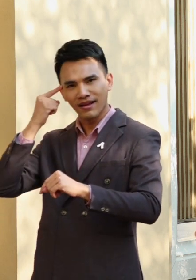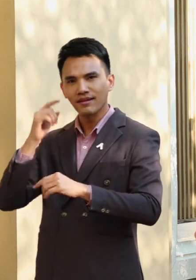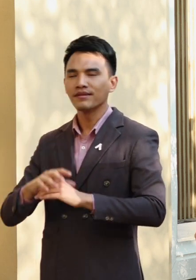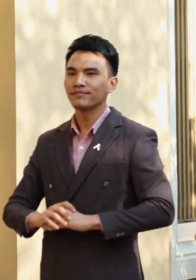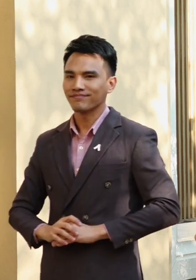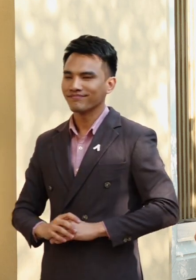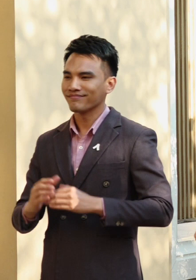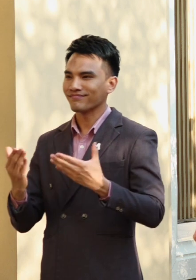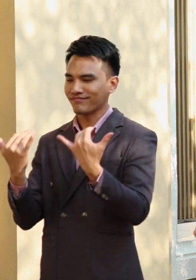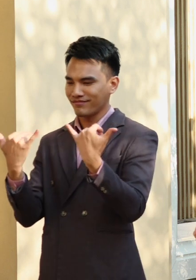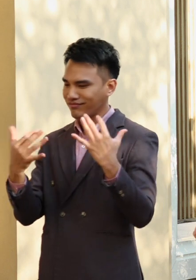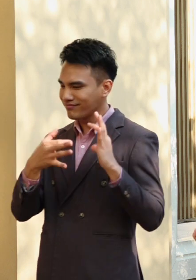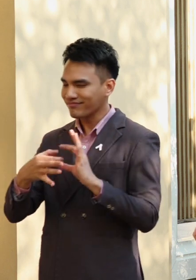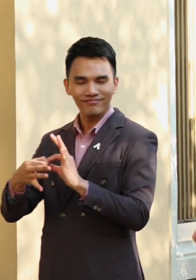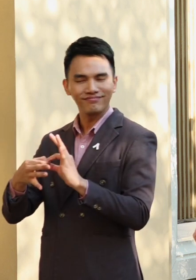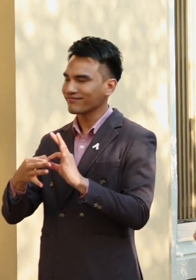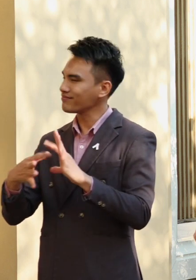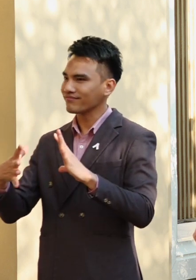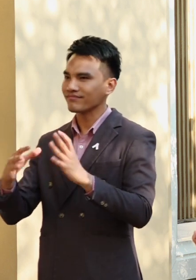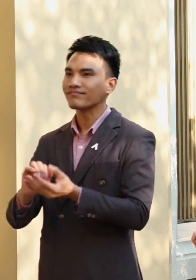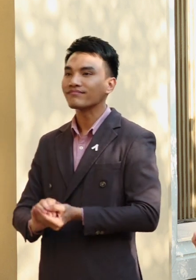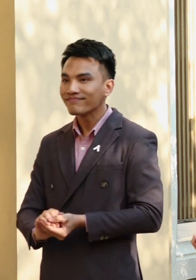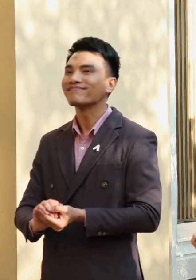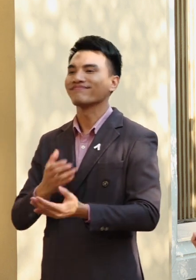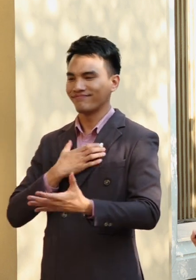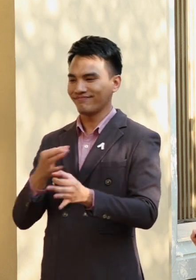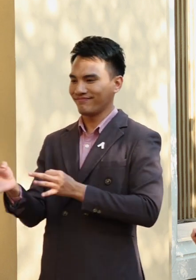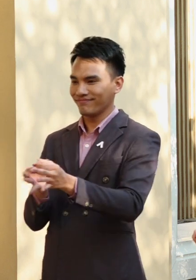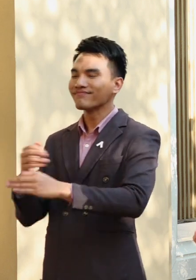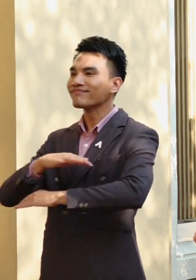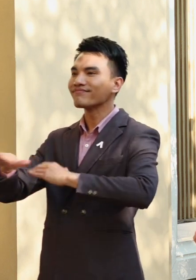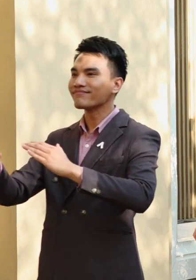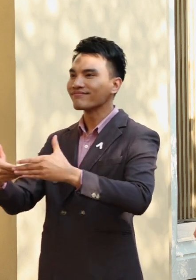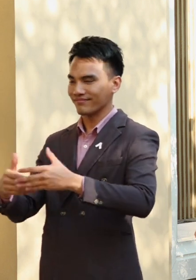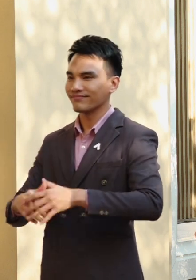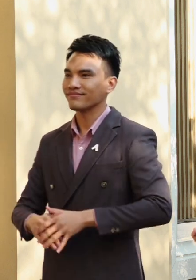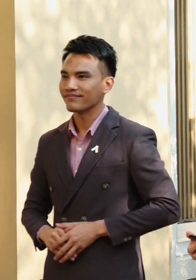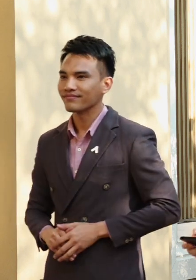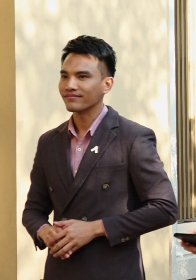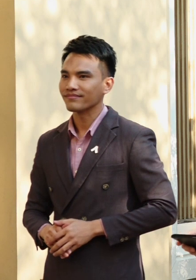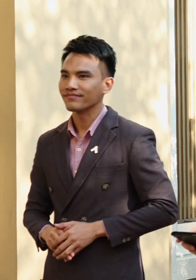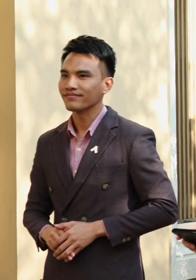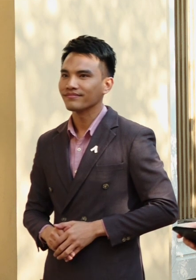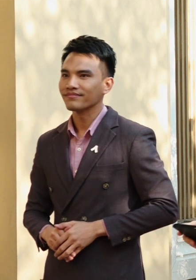ครับไม่มีความเชื่อมโยงอะไรเลยทั้งสิ้นก็ขออนุญาตชี้แจงผ่านพี่ผู้สื่อชนนะครับ